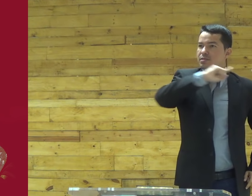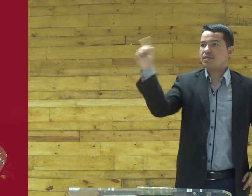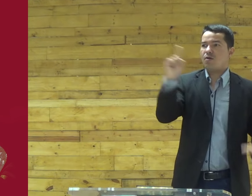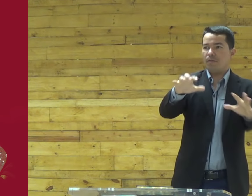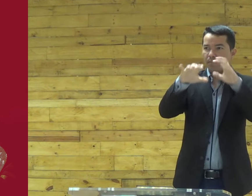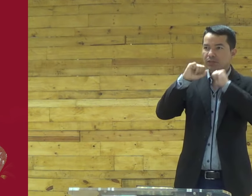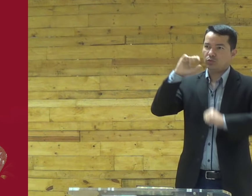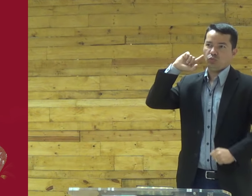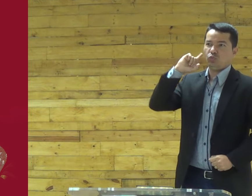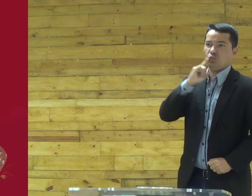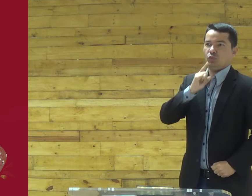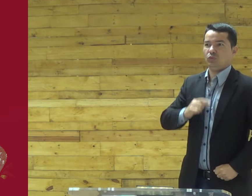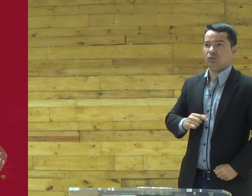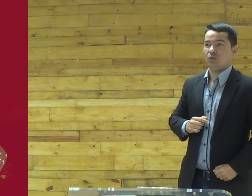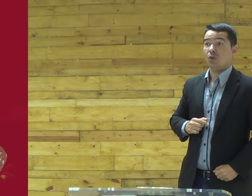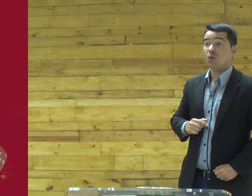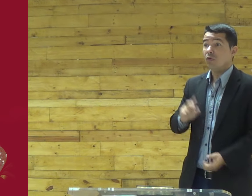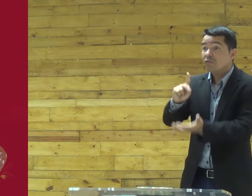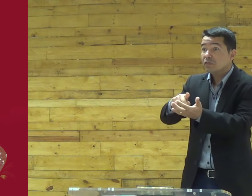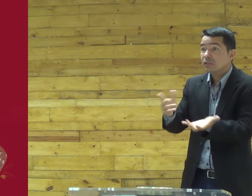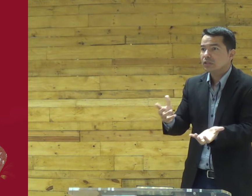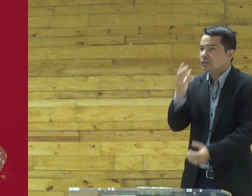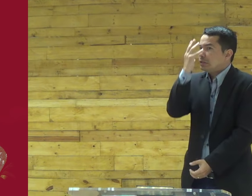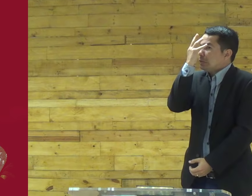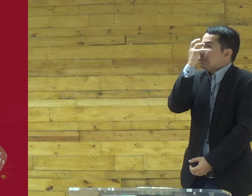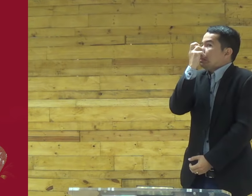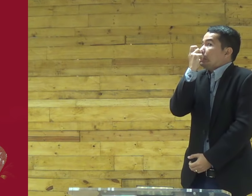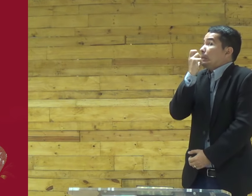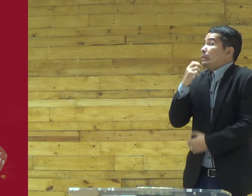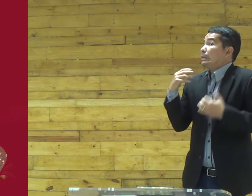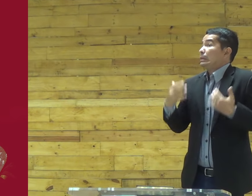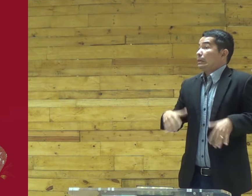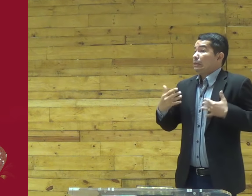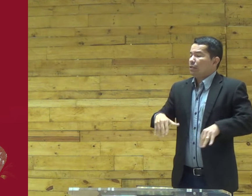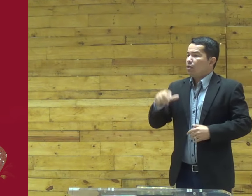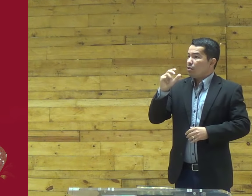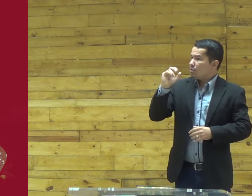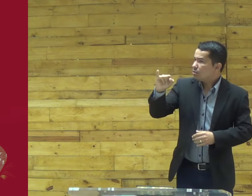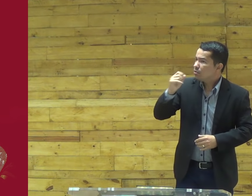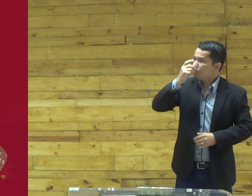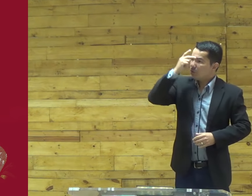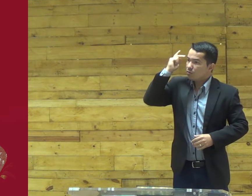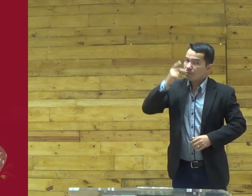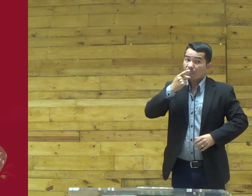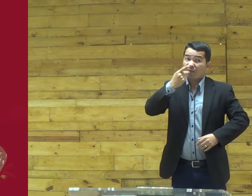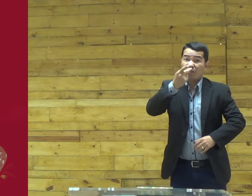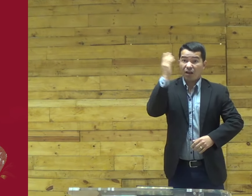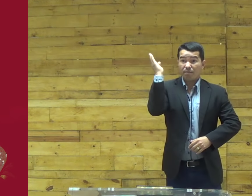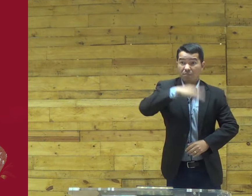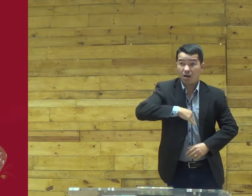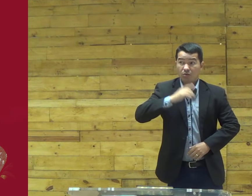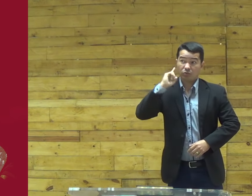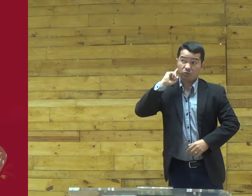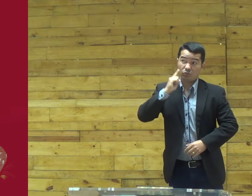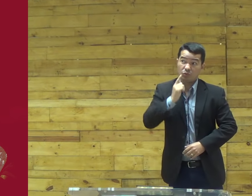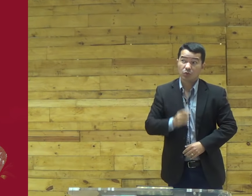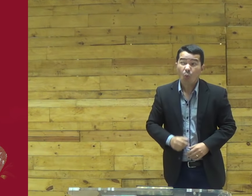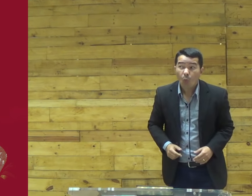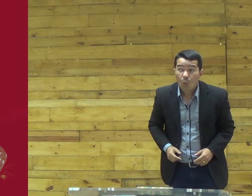o mandamento não amaldiçoem o surdo. Então, se é um mandamento é uma coisa muito séria. As pessoas falav, se as